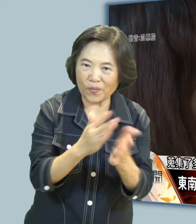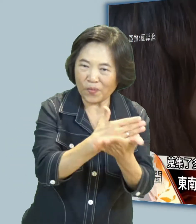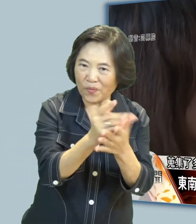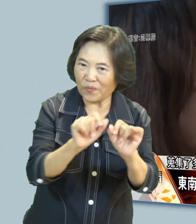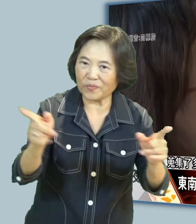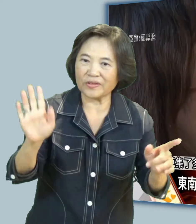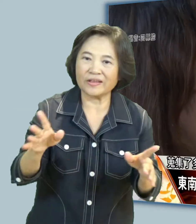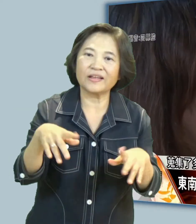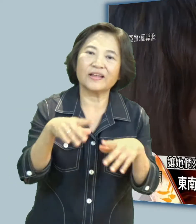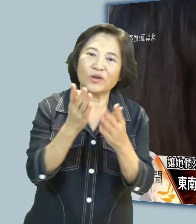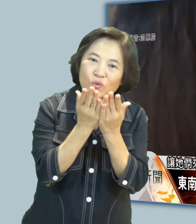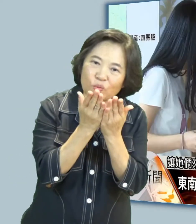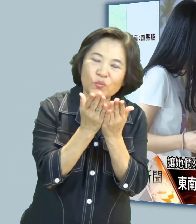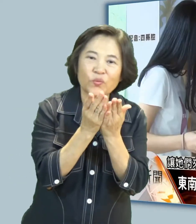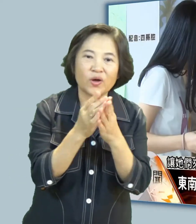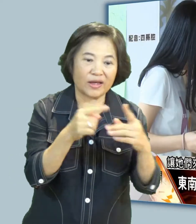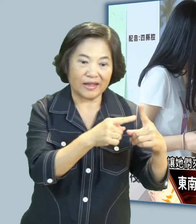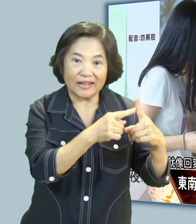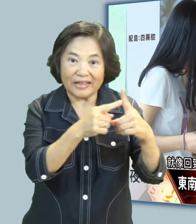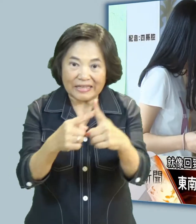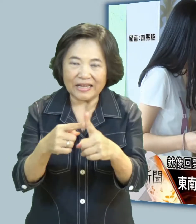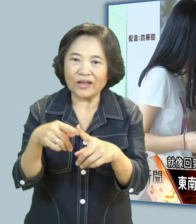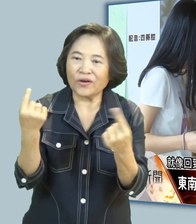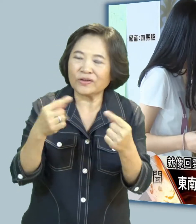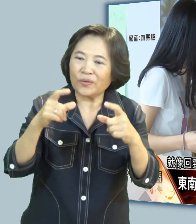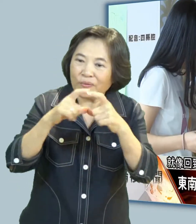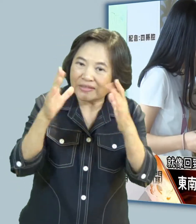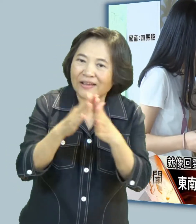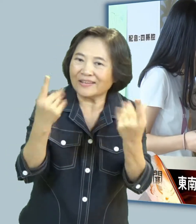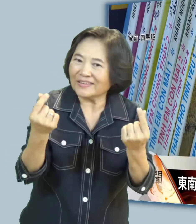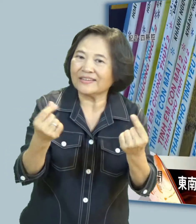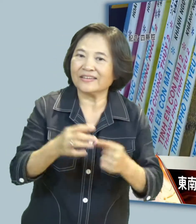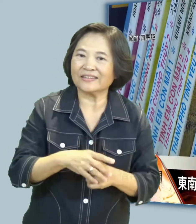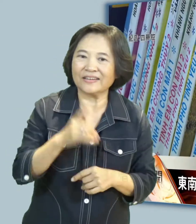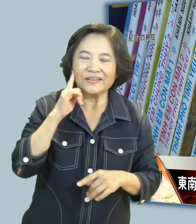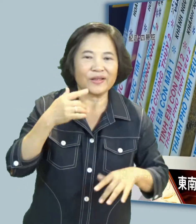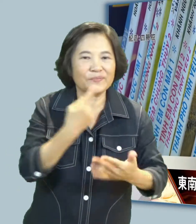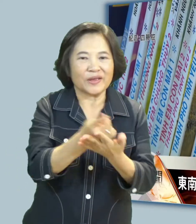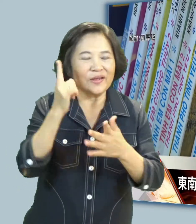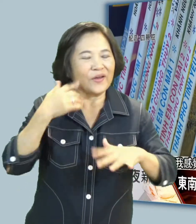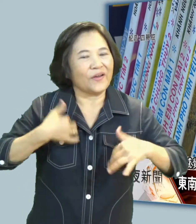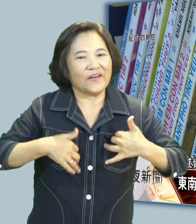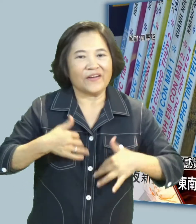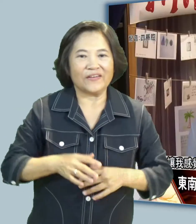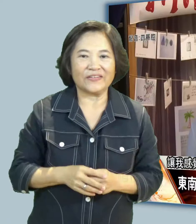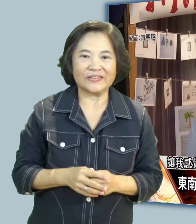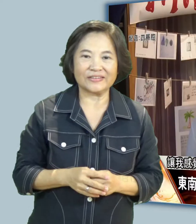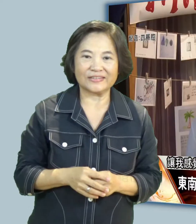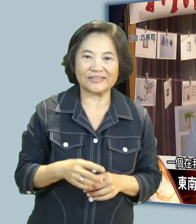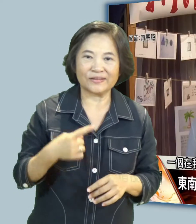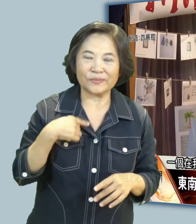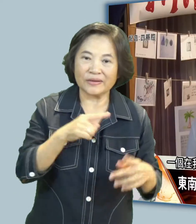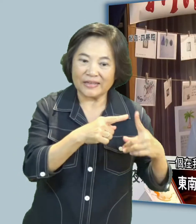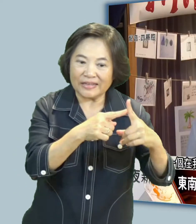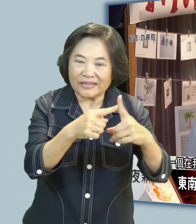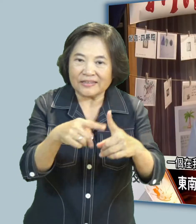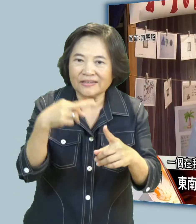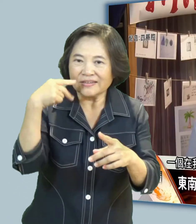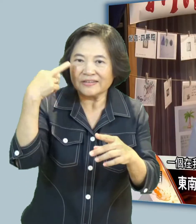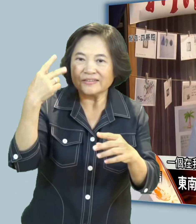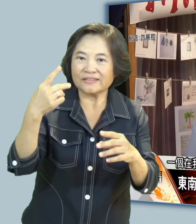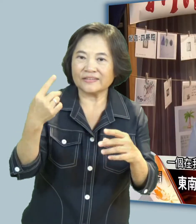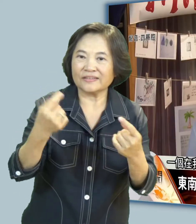嘅树同小说，记得来到书店，就想赚到包一只穷样，钱难拿嘅。 让我感觉好像一